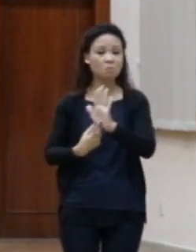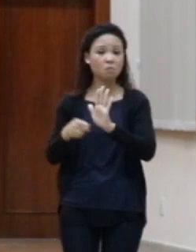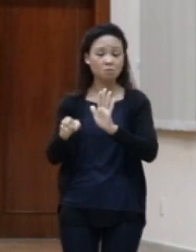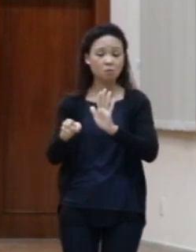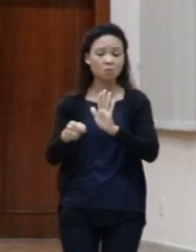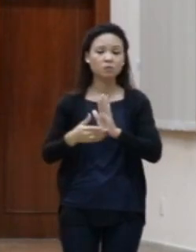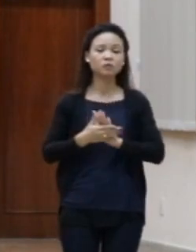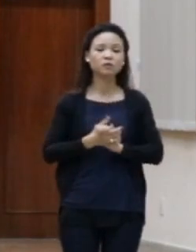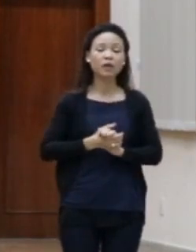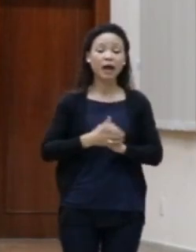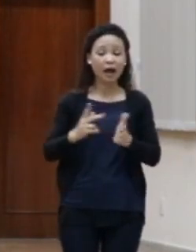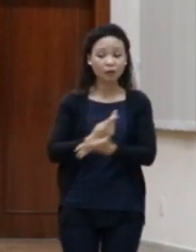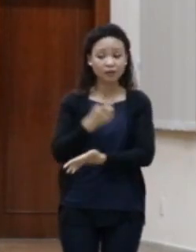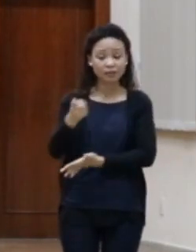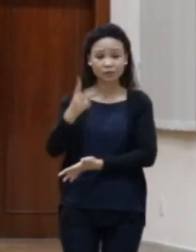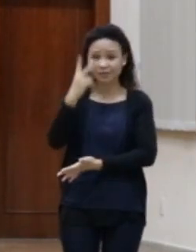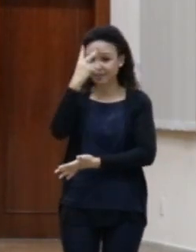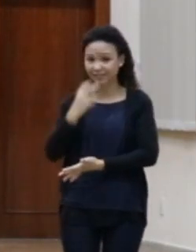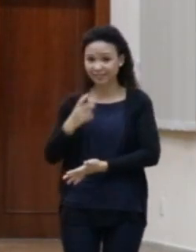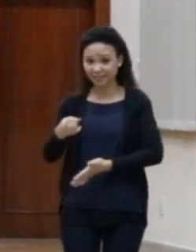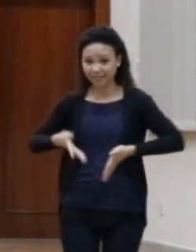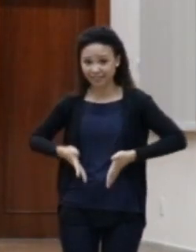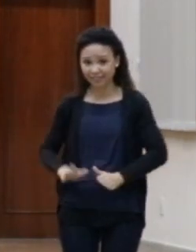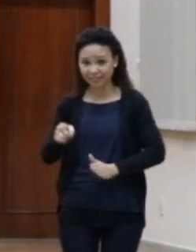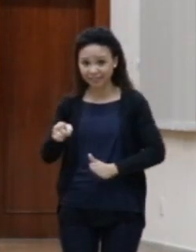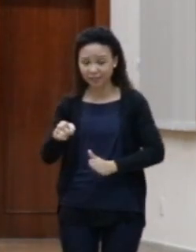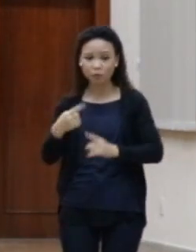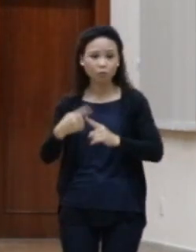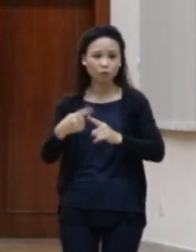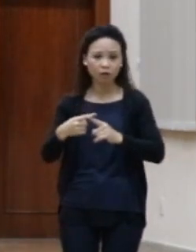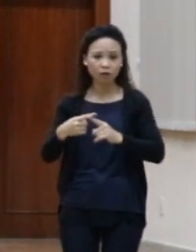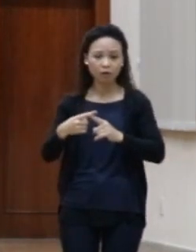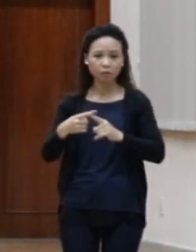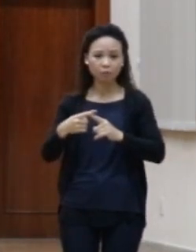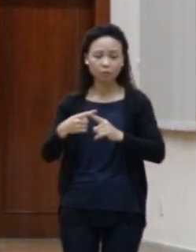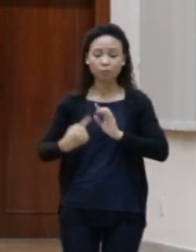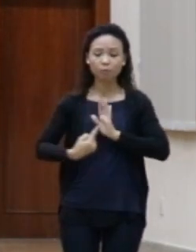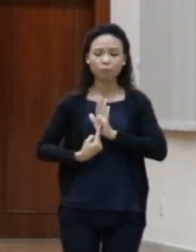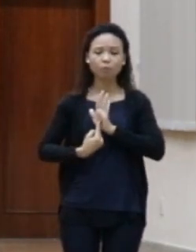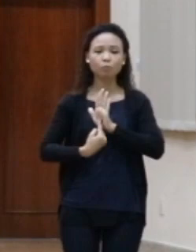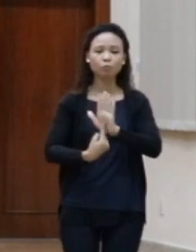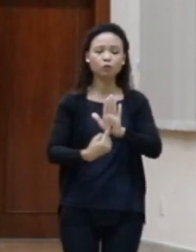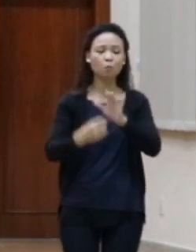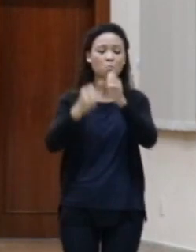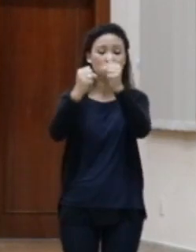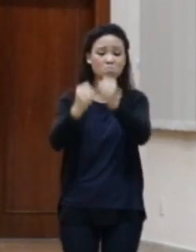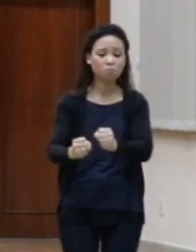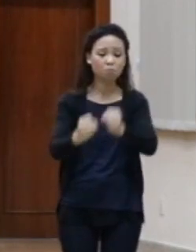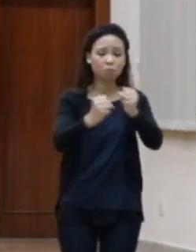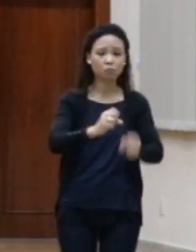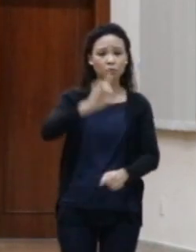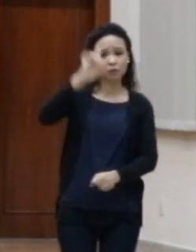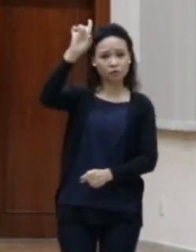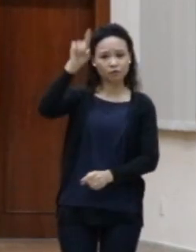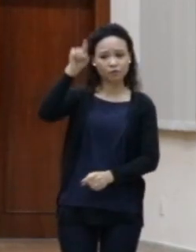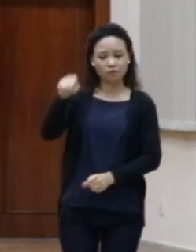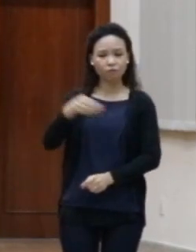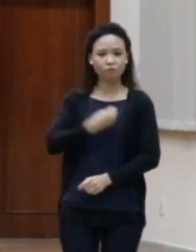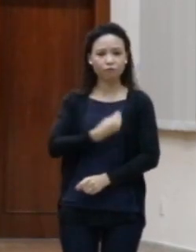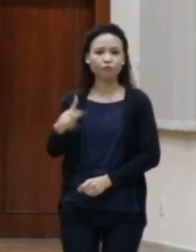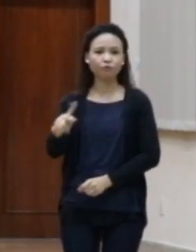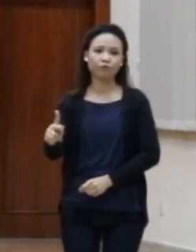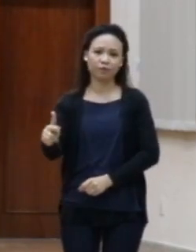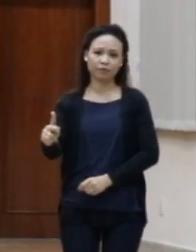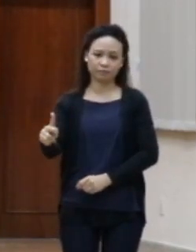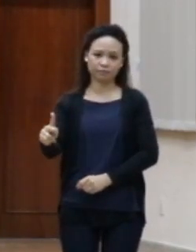para que o poder de Deus se manifestasse. Significa que quando vamos até Jesus, quando confessamos